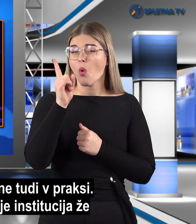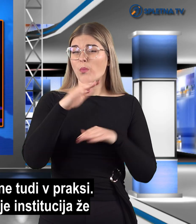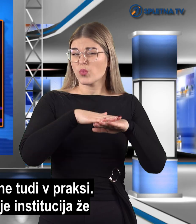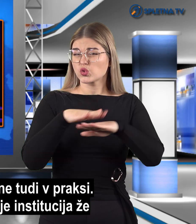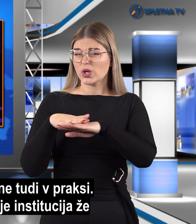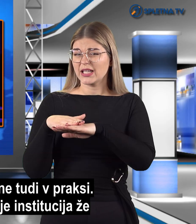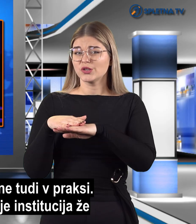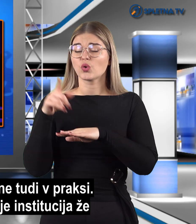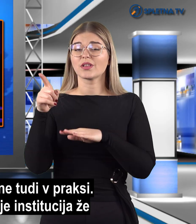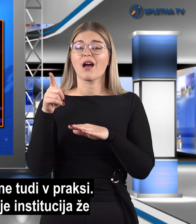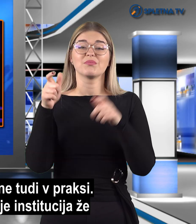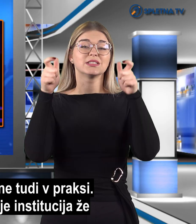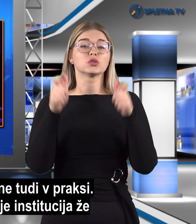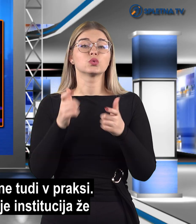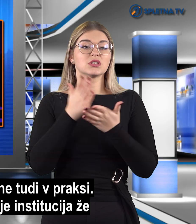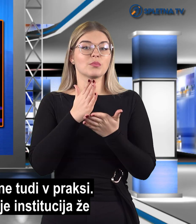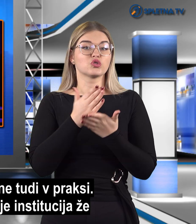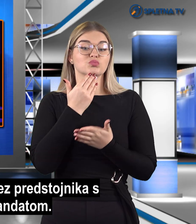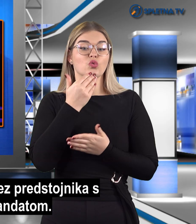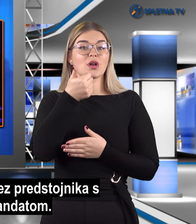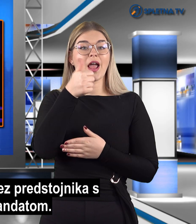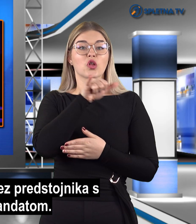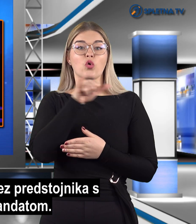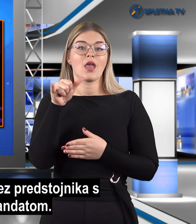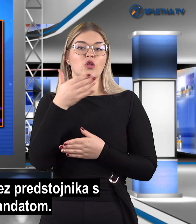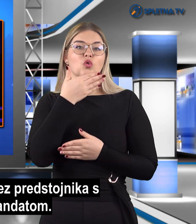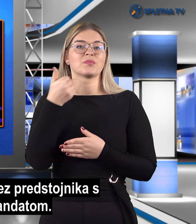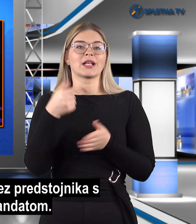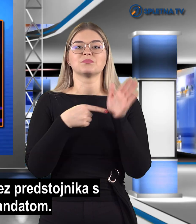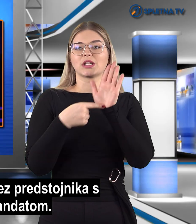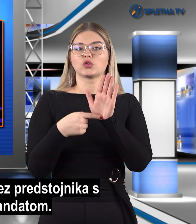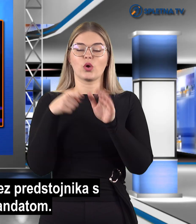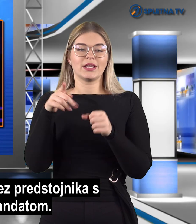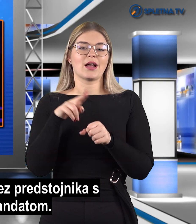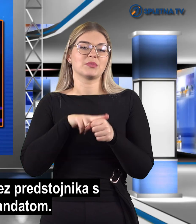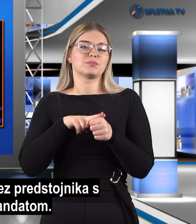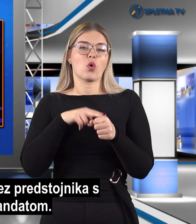Opozorili so, da je institucija že skoraj eno leto brez predstojnika s polnim mandatom.